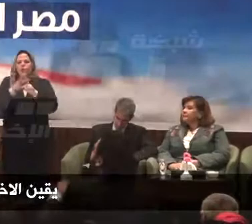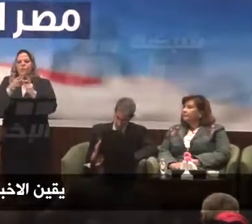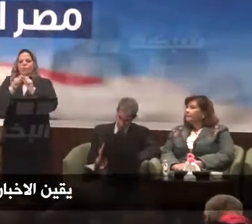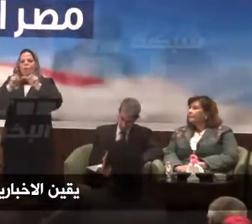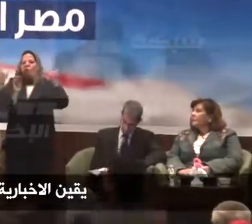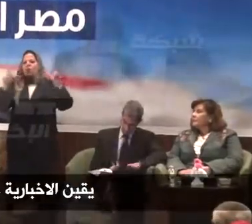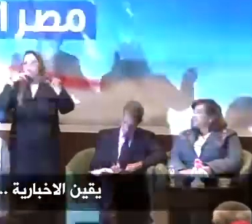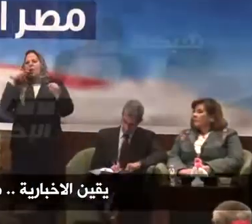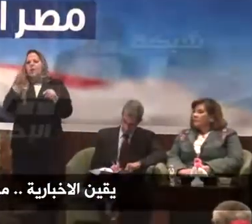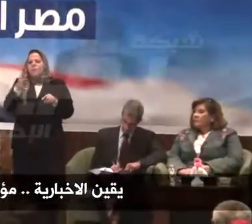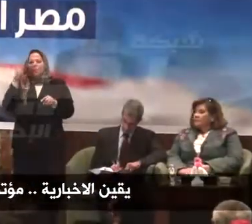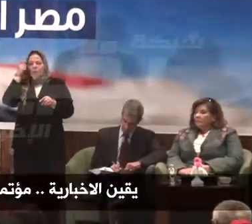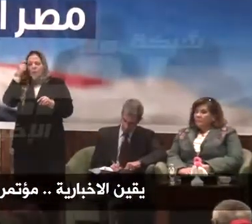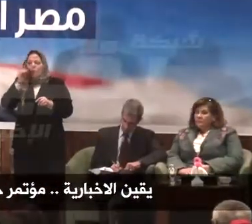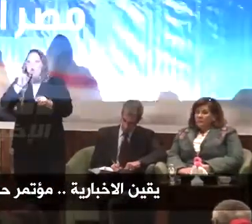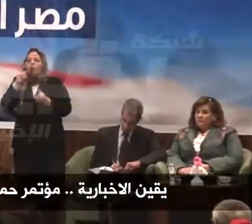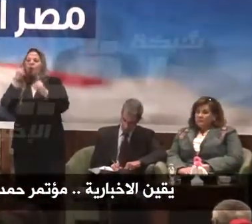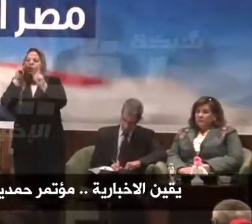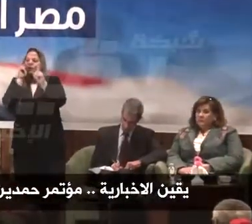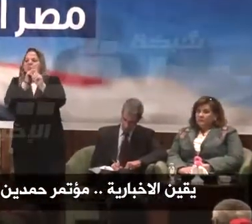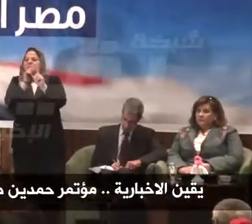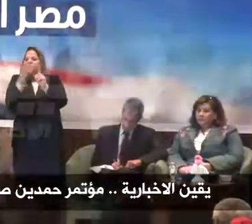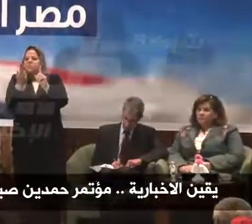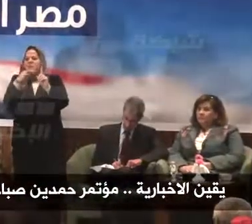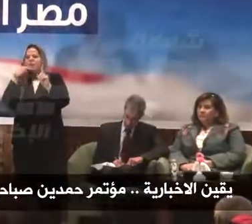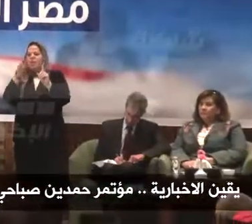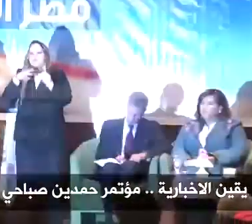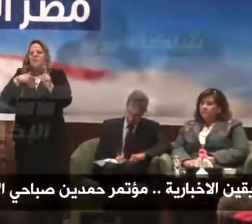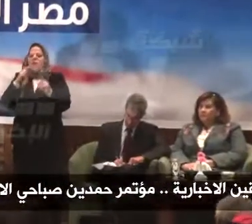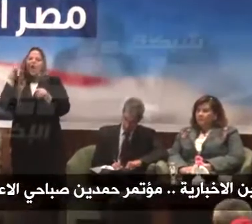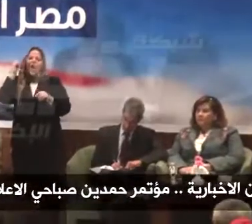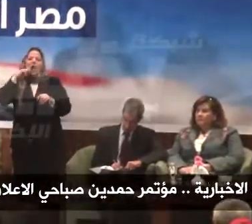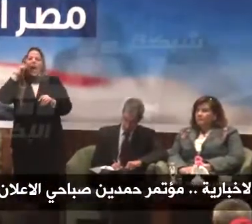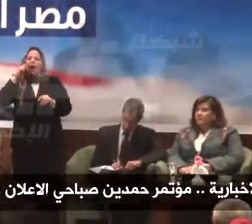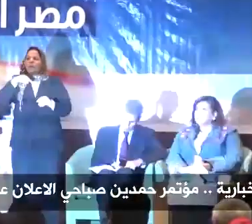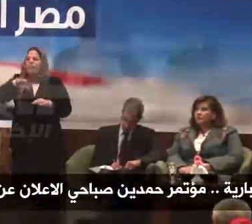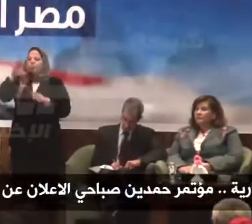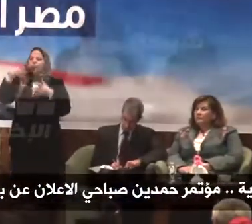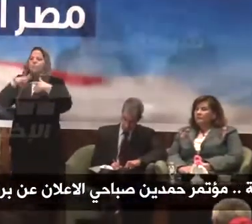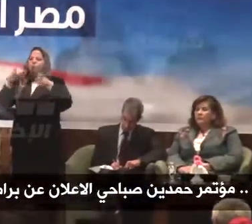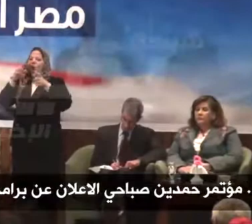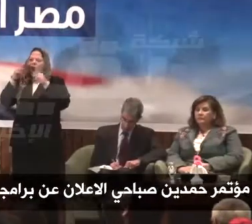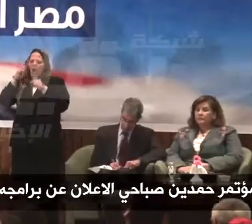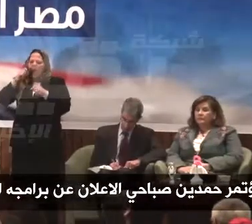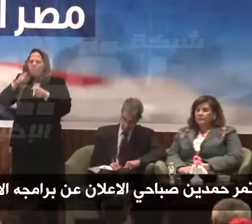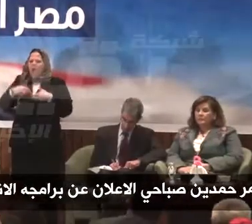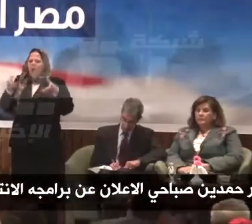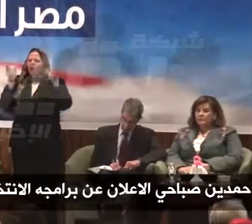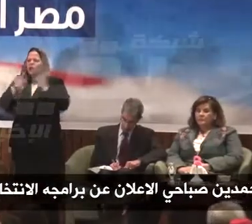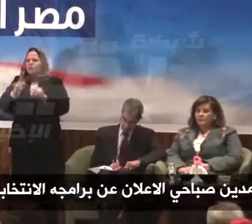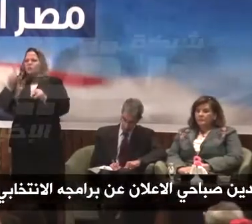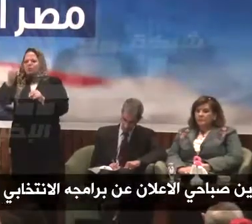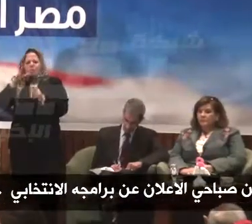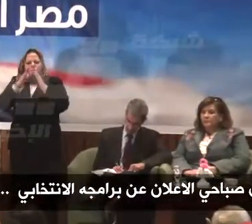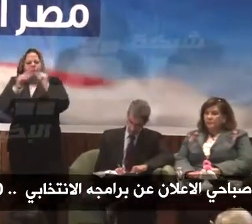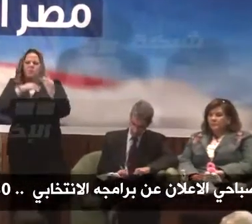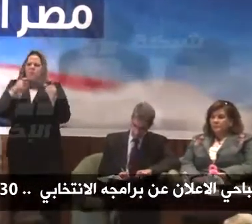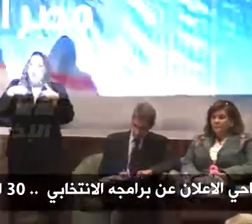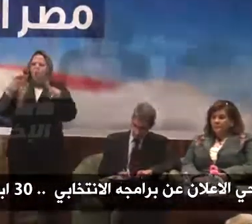بعدها. العقبة الأولى هي مكافحة الإرهاب الأسود الذي يتحدى